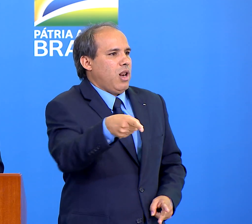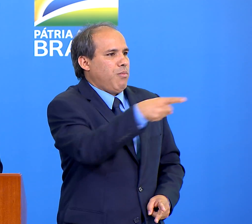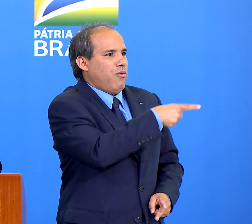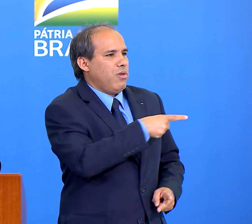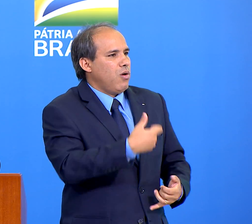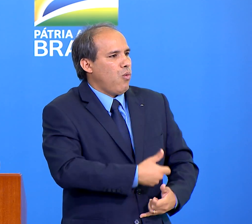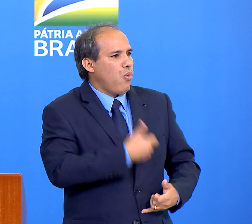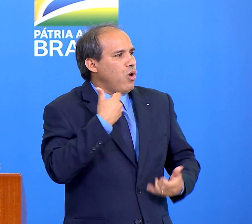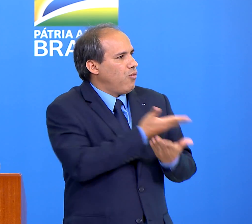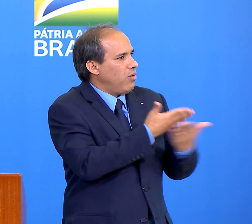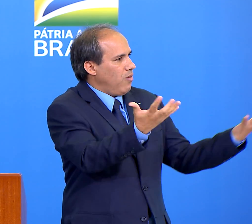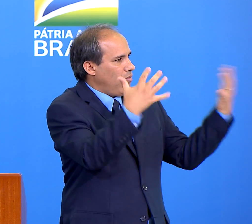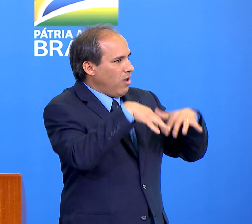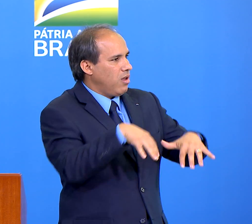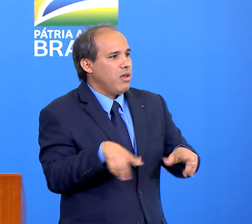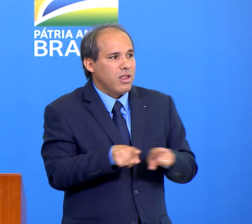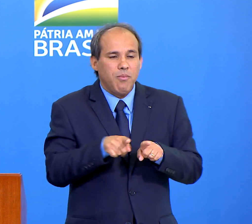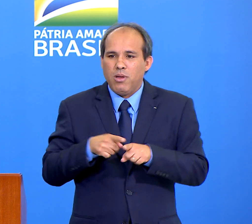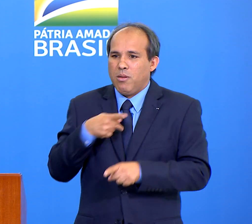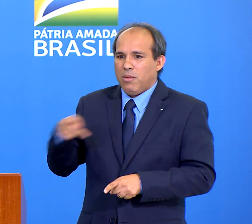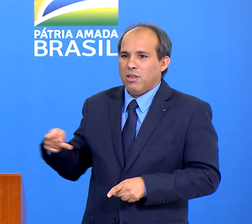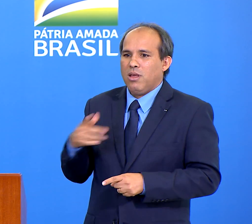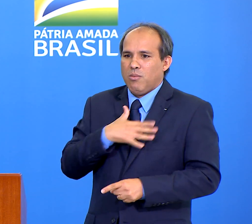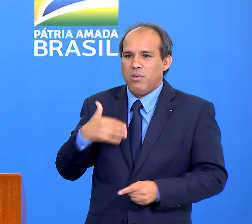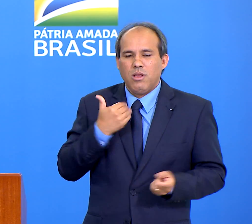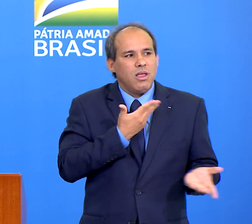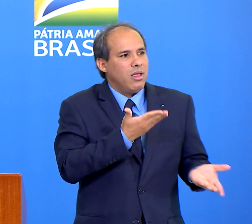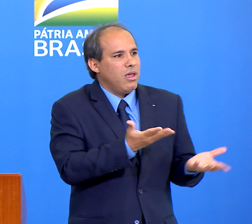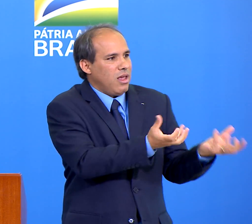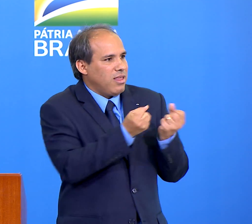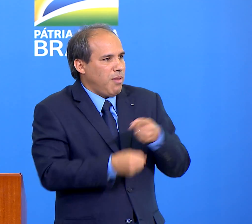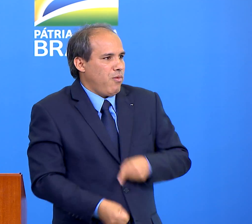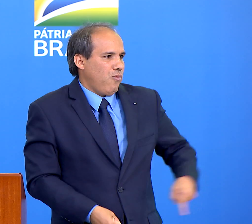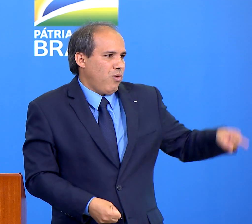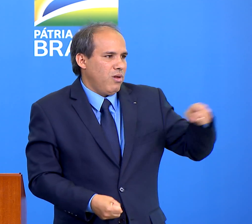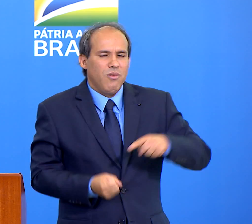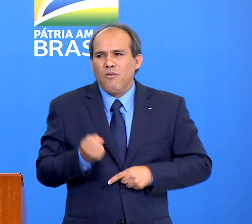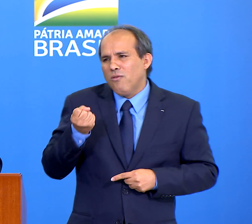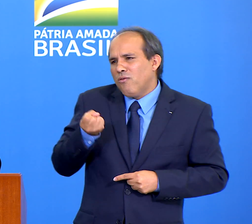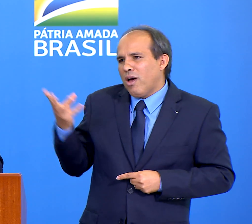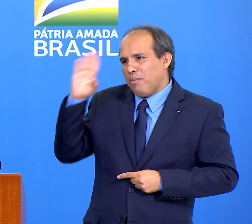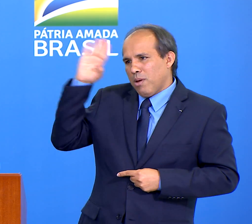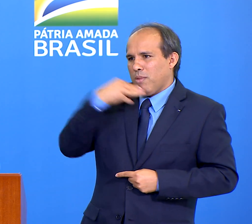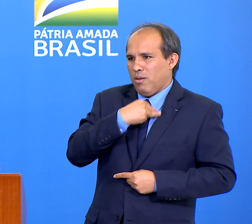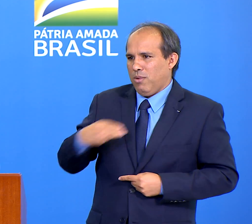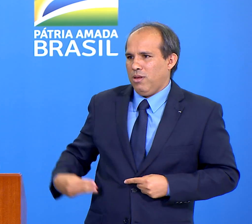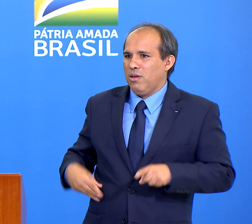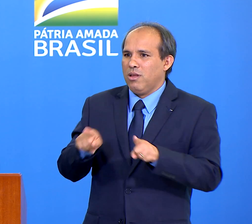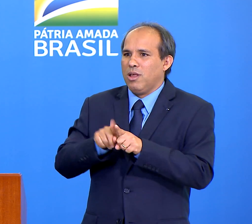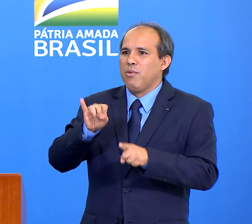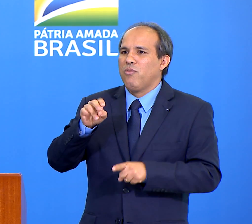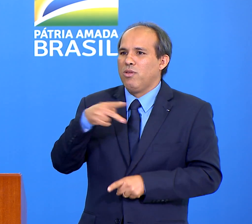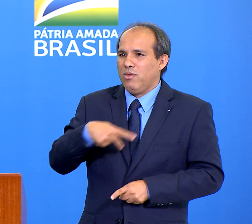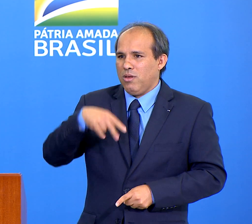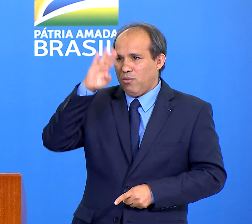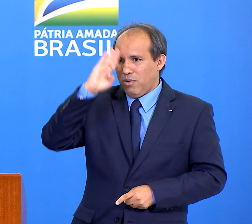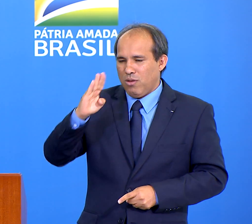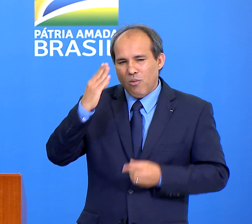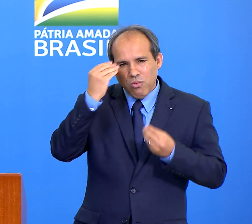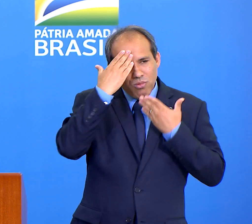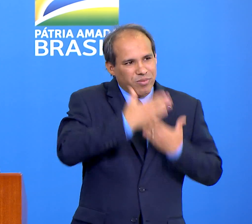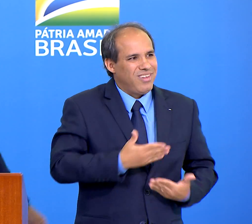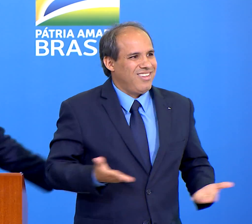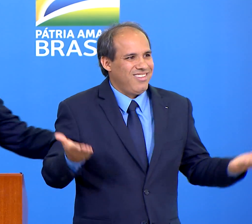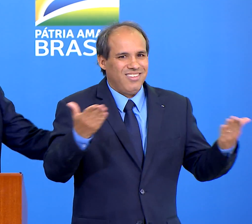vocês estarem aqui são recebidos pelo presidente pela primeira-dama por vários dos principais ministros pelo vice-presidente do Brasil